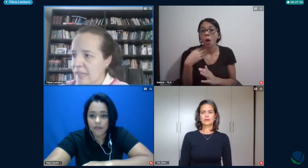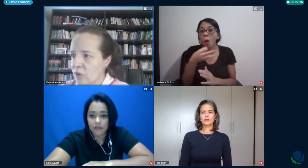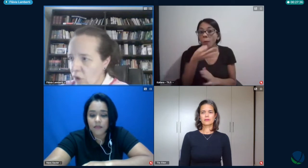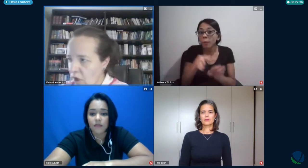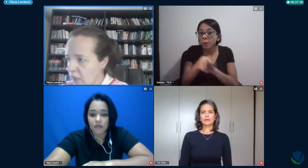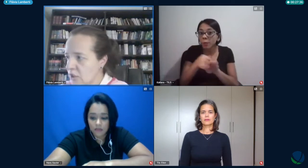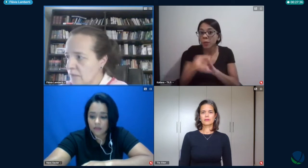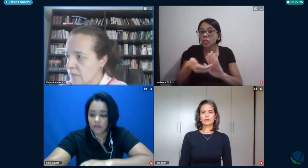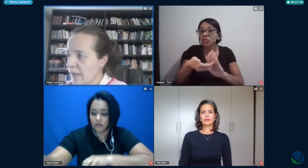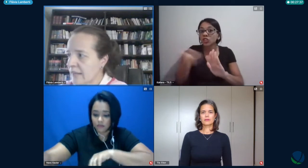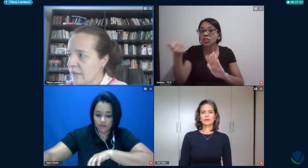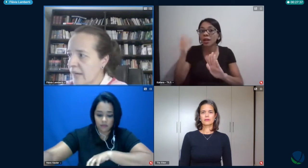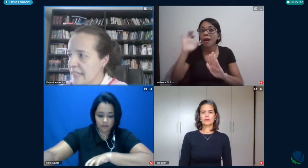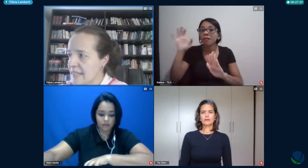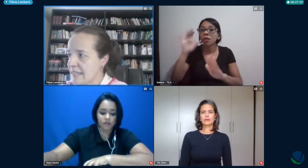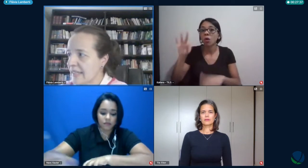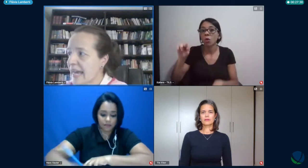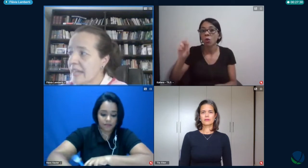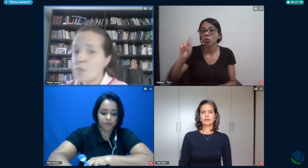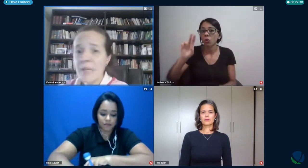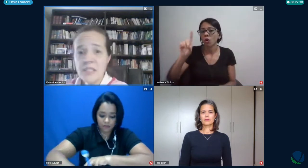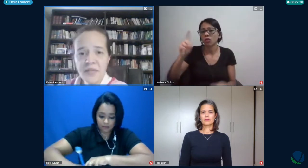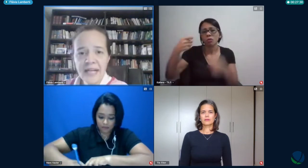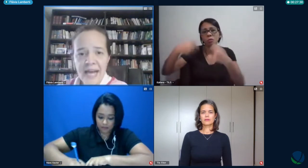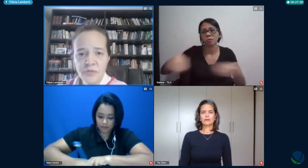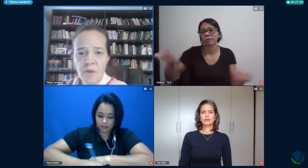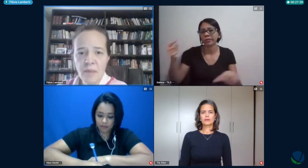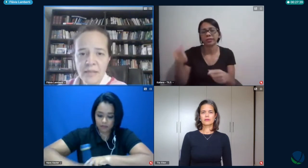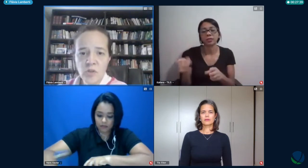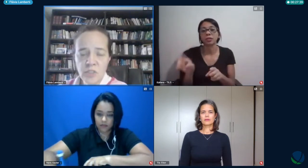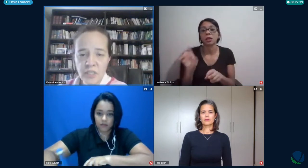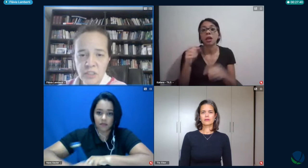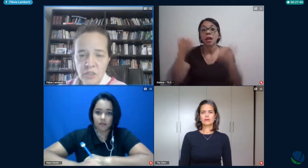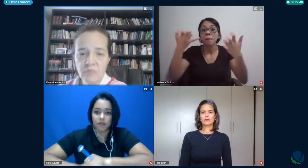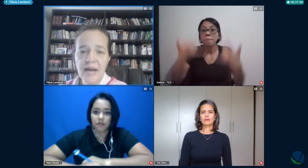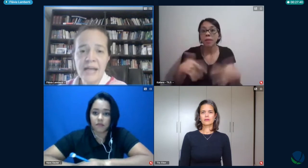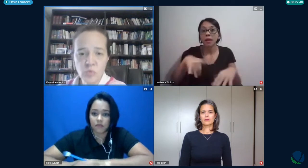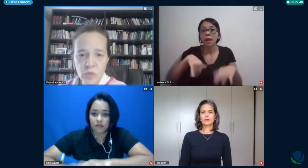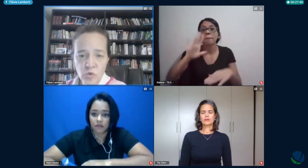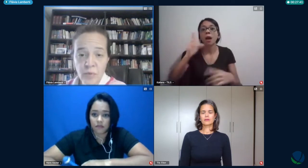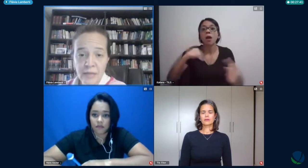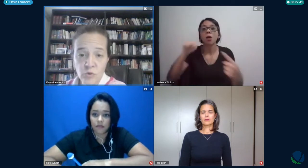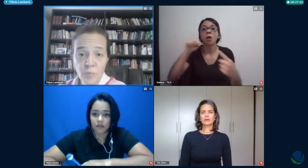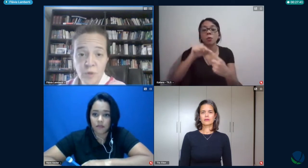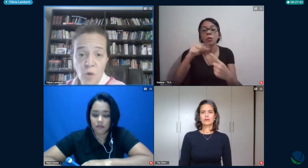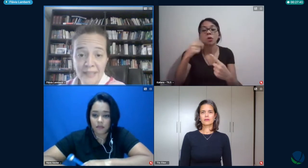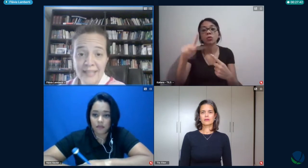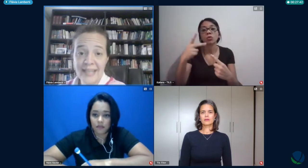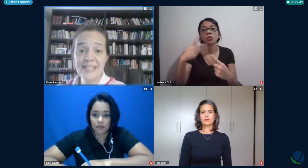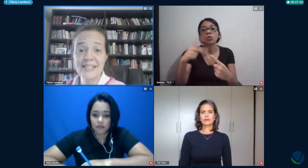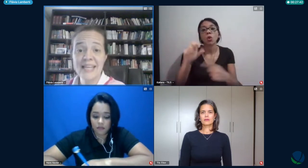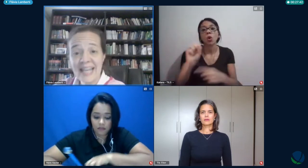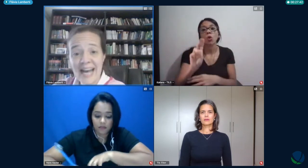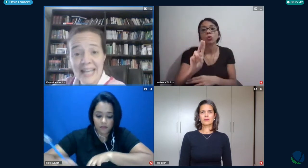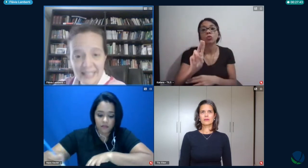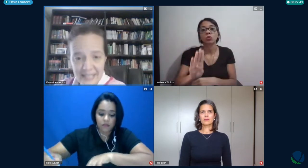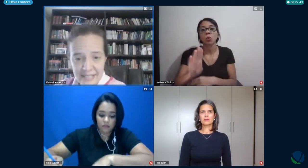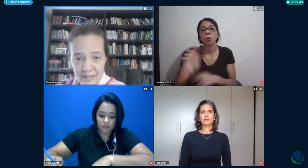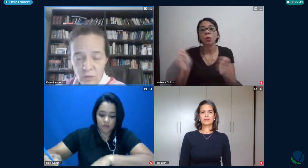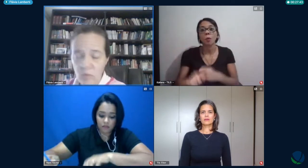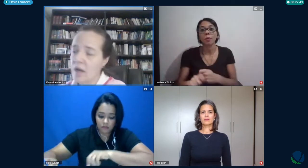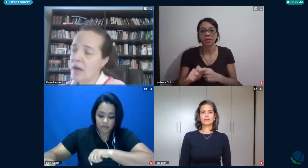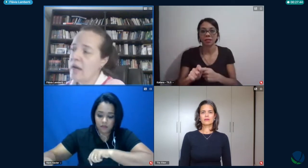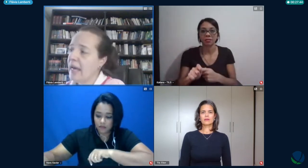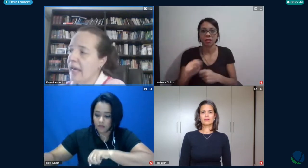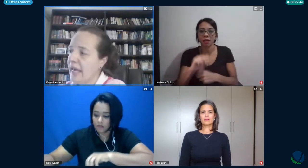aqui da Nord, não há necessidade, especificar de forma mais objetiva as subcompetências em cada